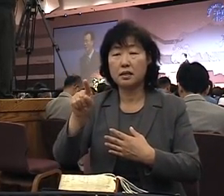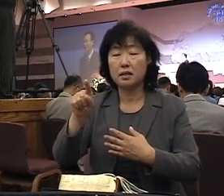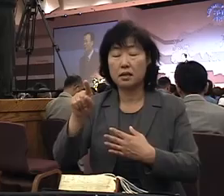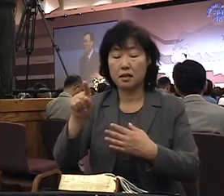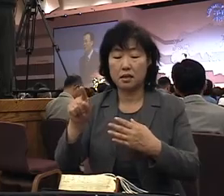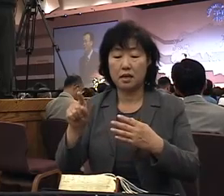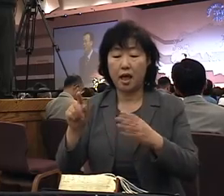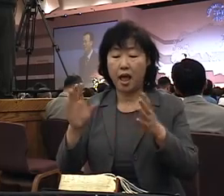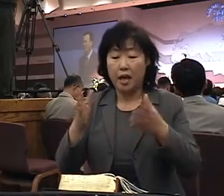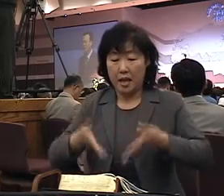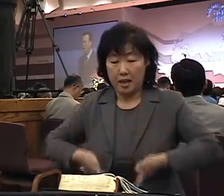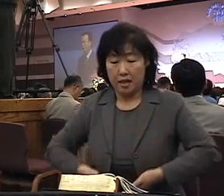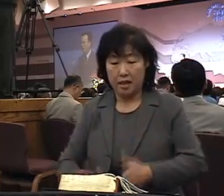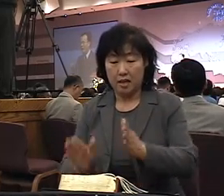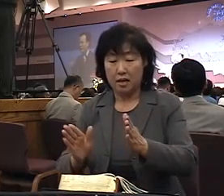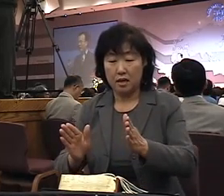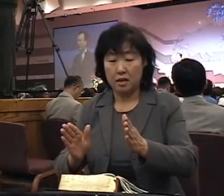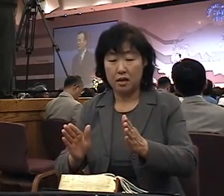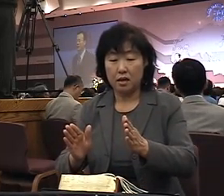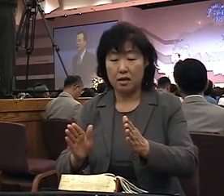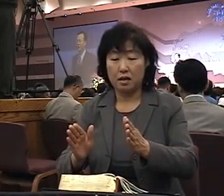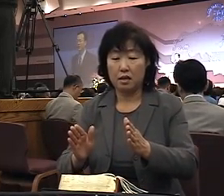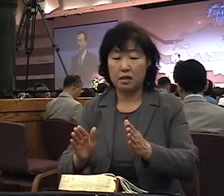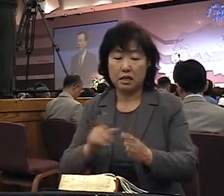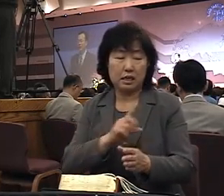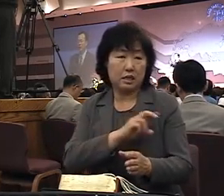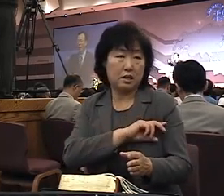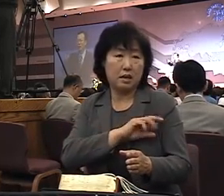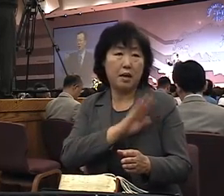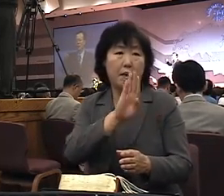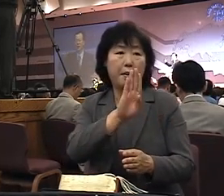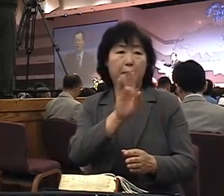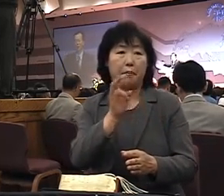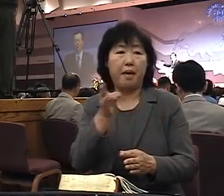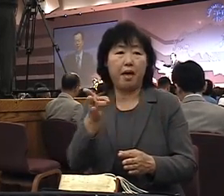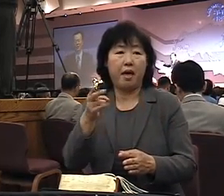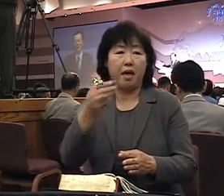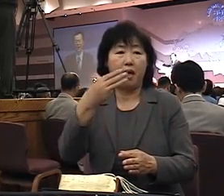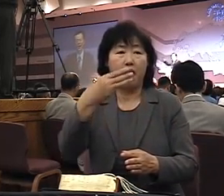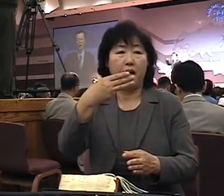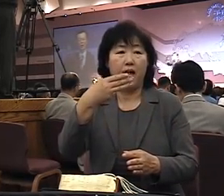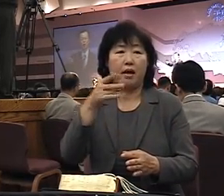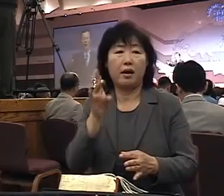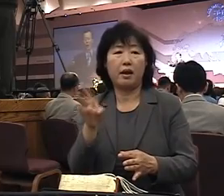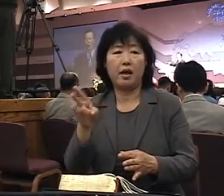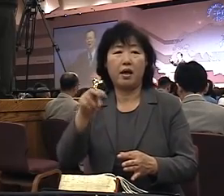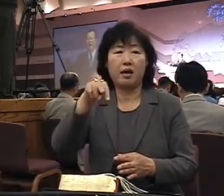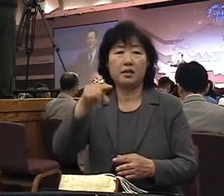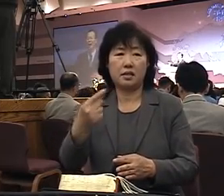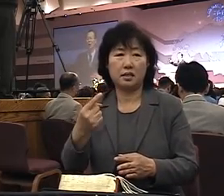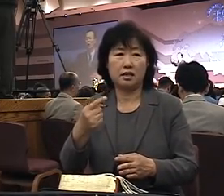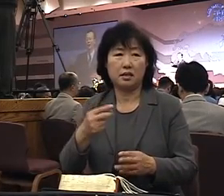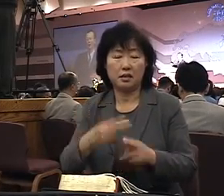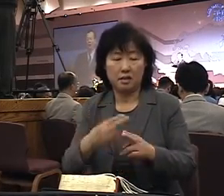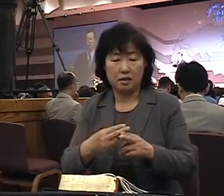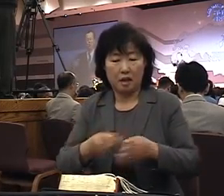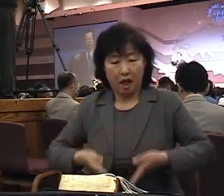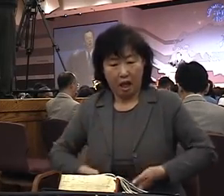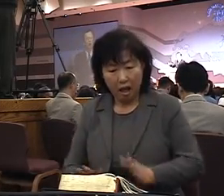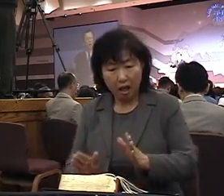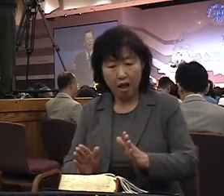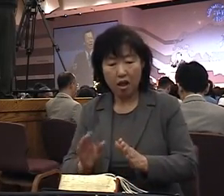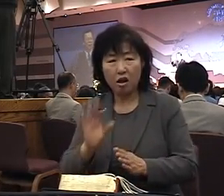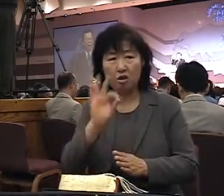낳아. 여러분, 베레스라는 이름이 창세기 38장에 유다와 다말로 인하여서